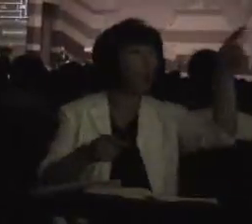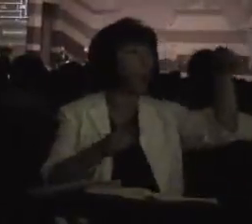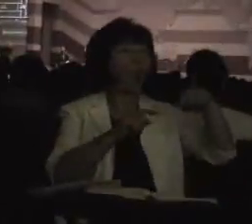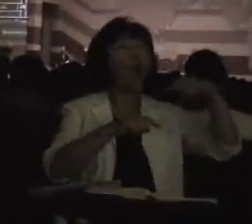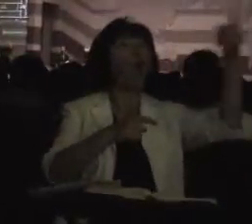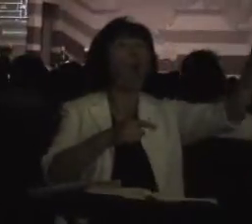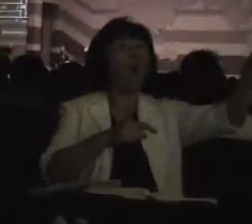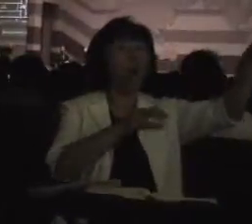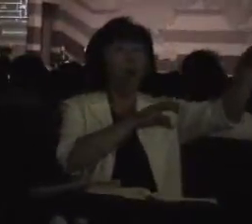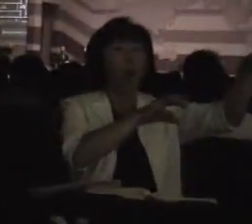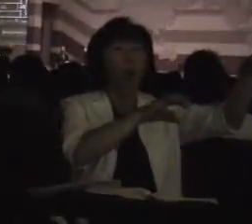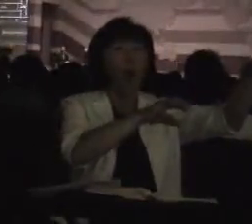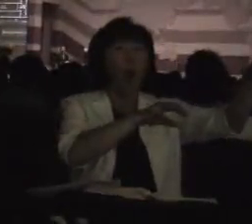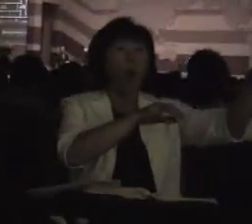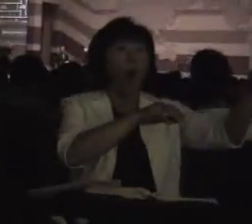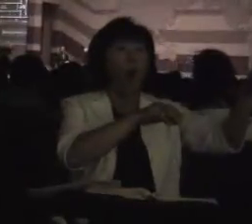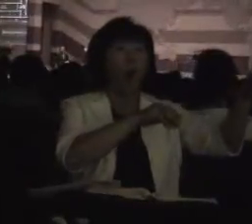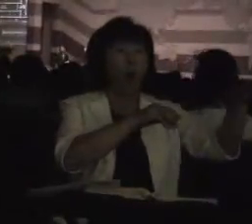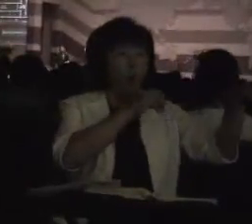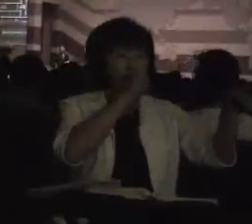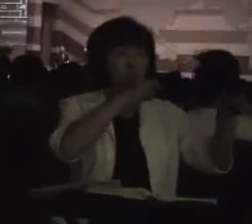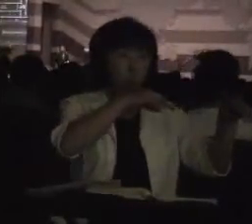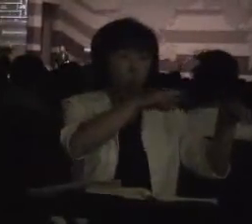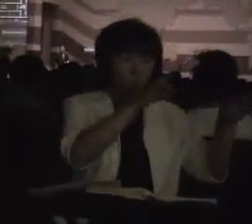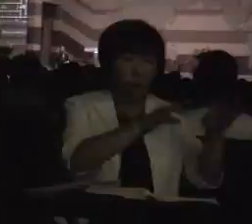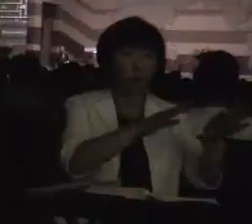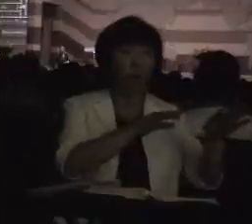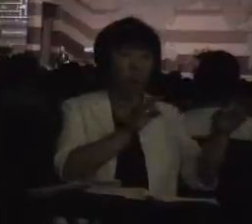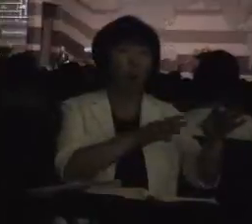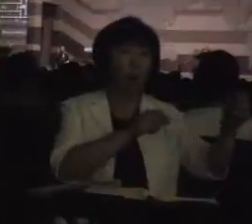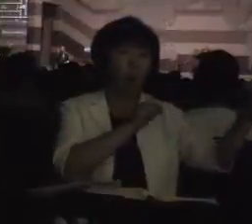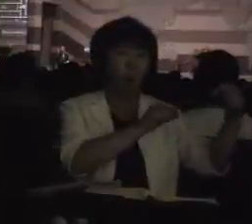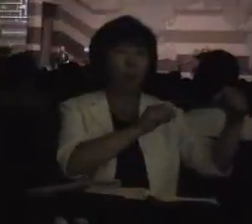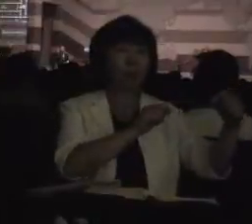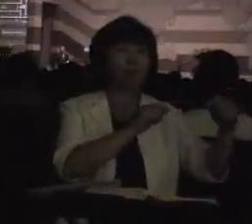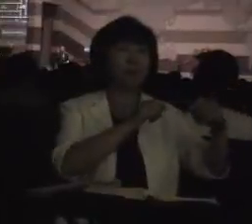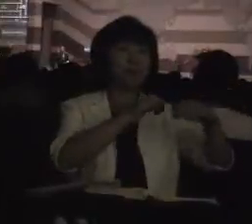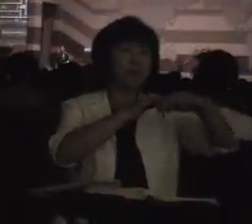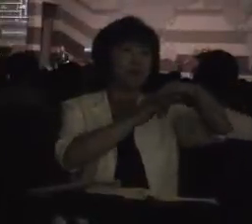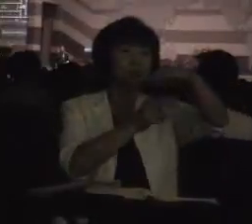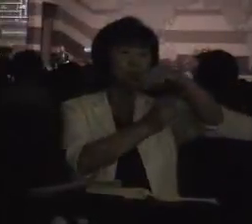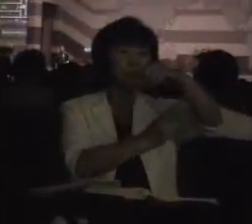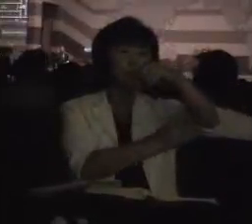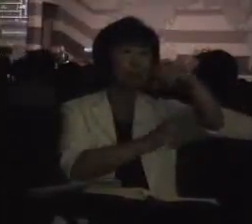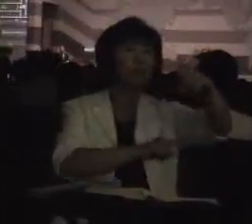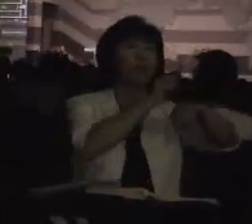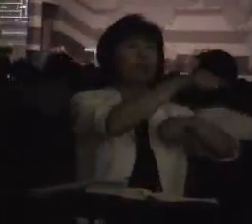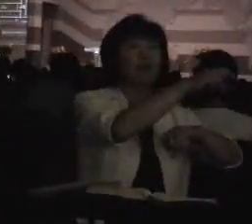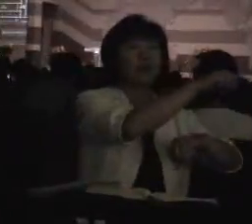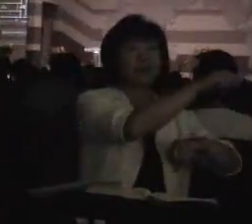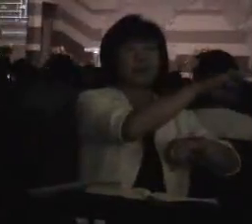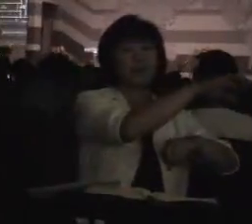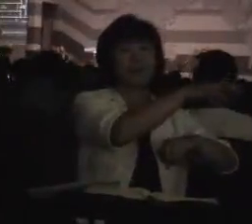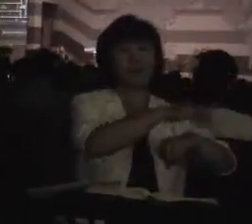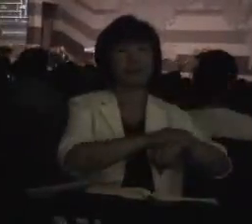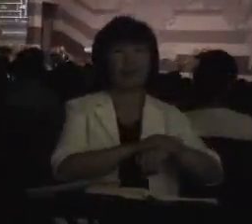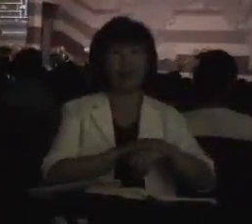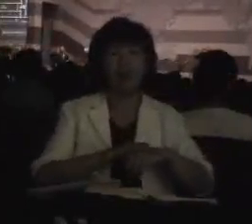선교 디스플레이 센터가 그 빌딩에 있을 것입니다. 다목적으로 사용될